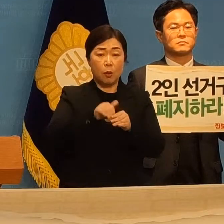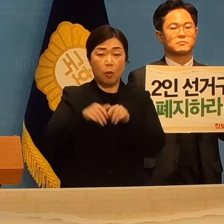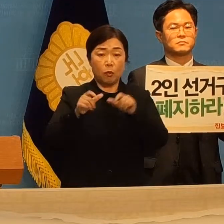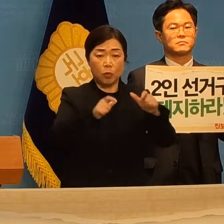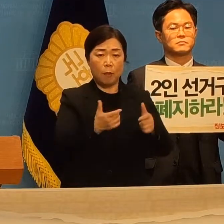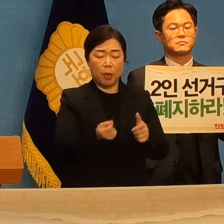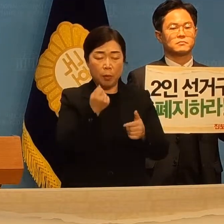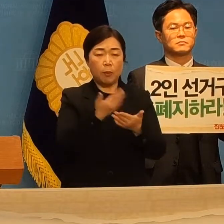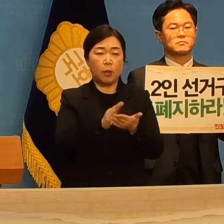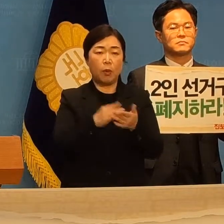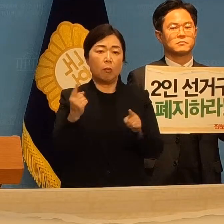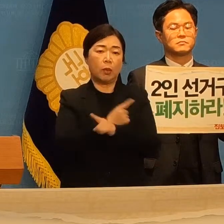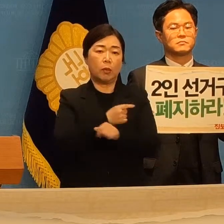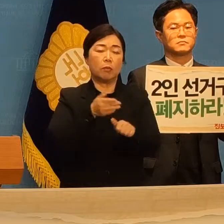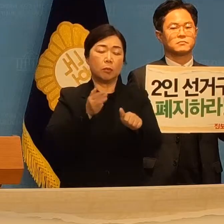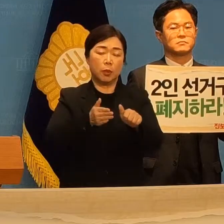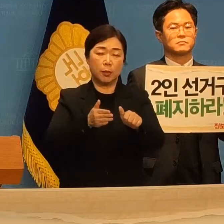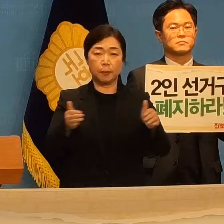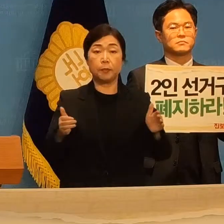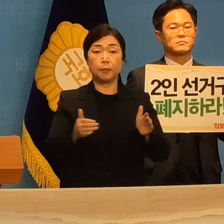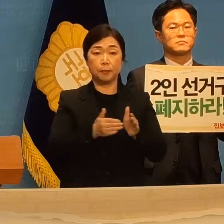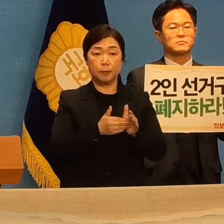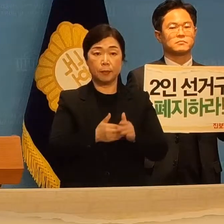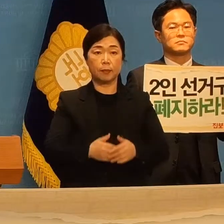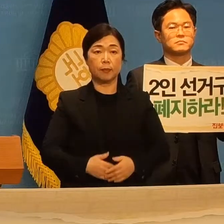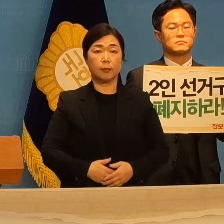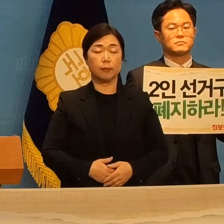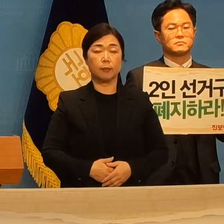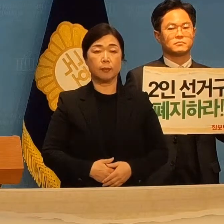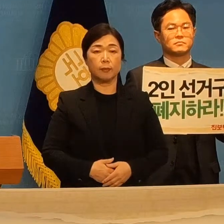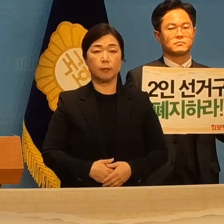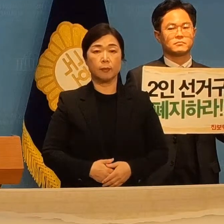촉구합니다. 이상입니다. 감사합니다.